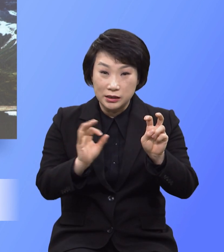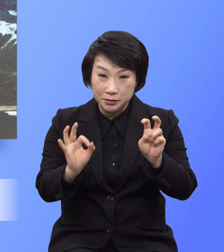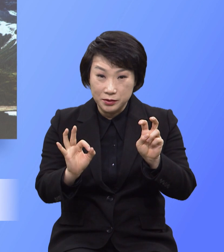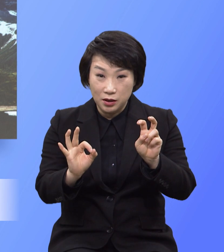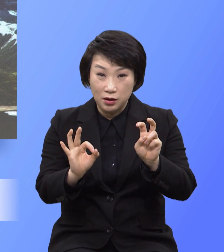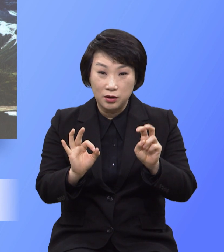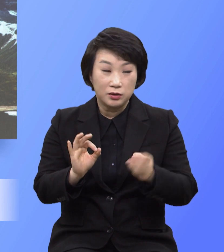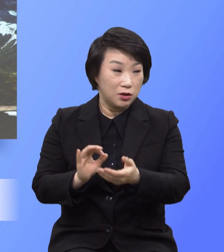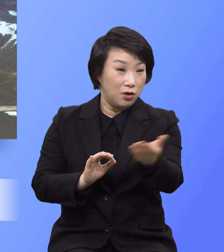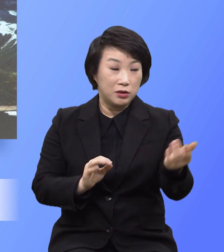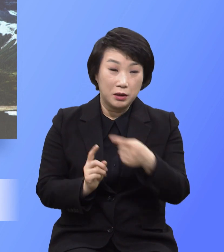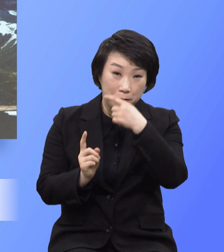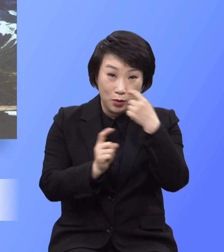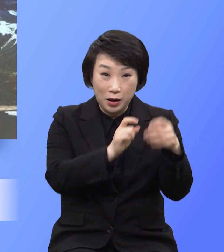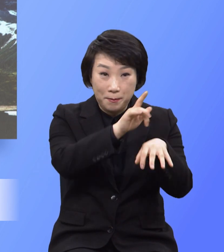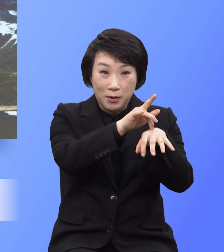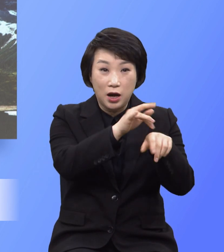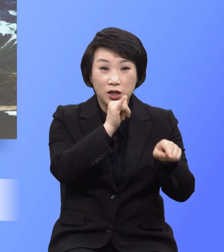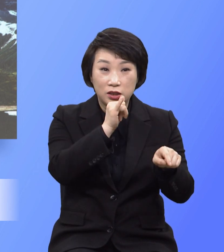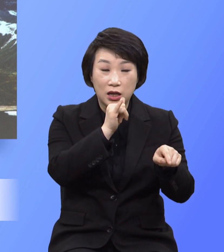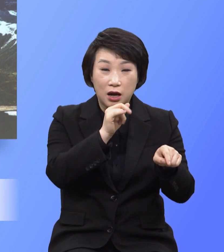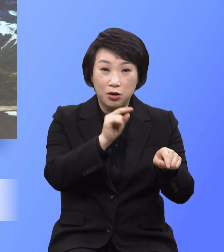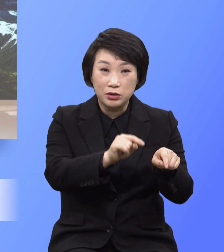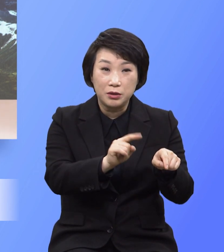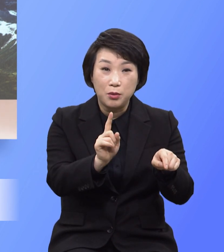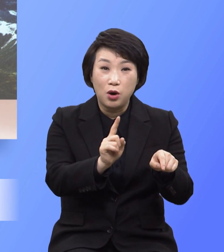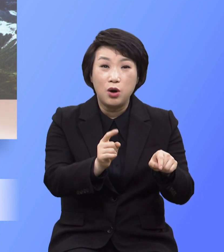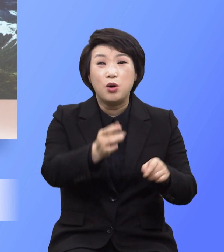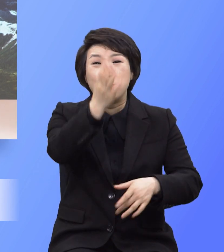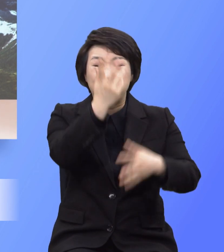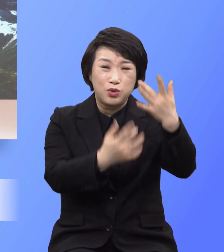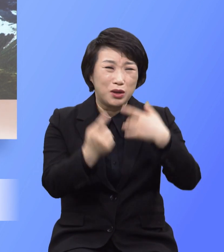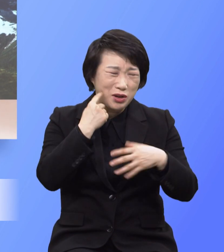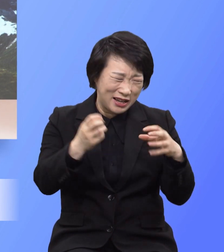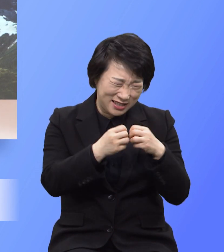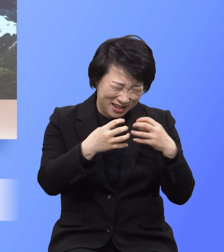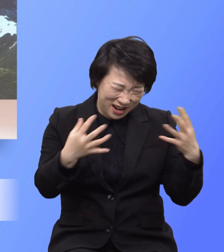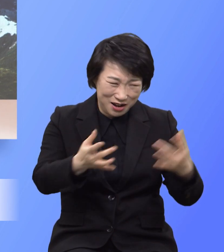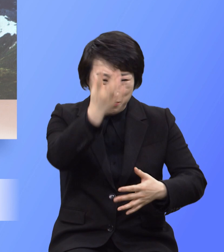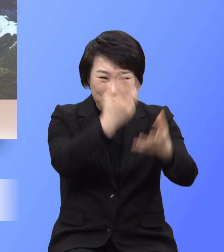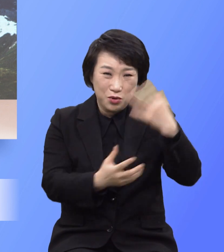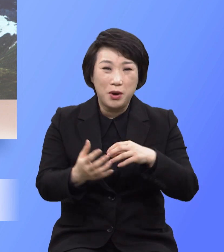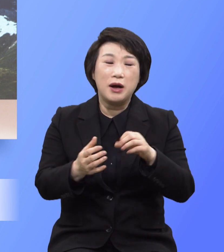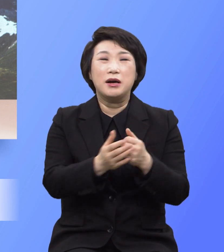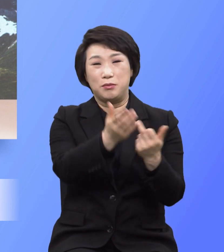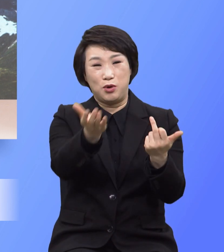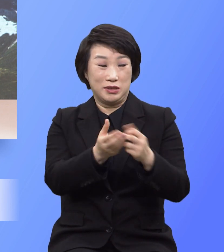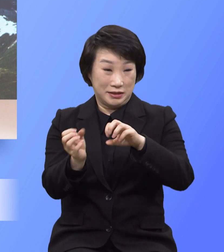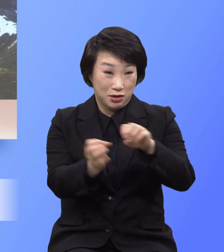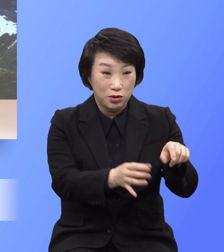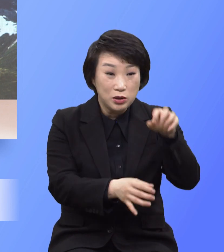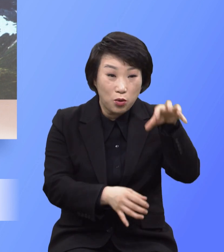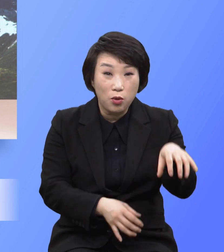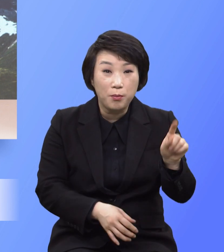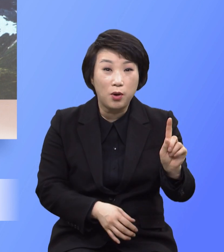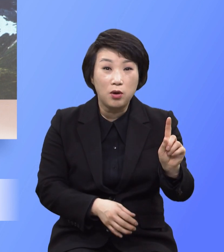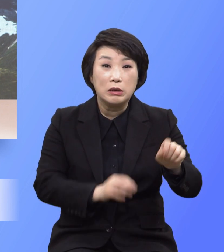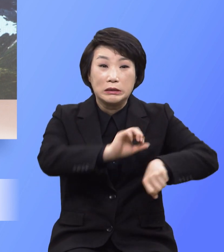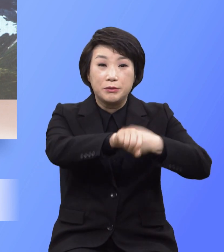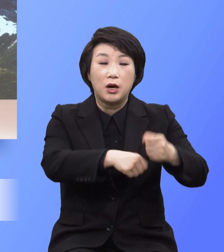10절에 저희를 미혹하는 마귀가 불과 유황 볼못에 던지우니